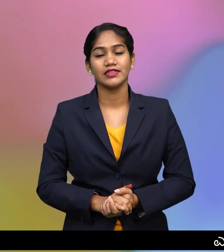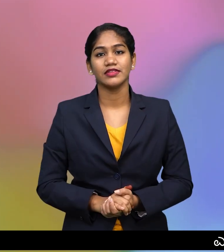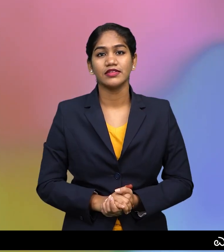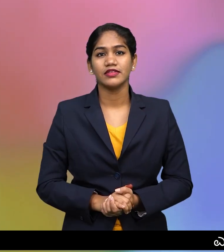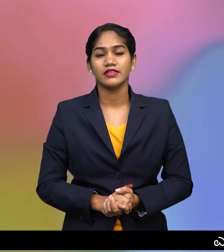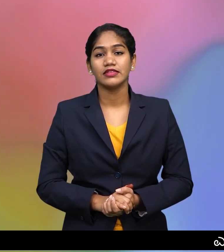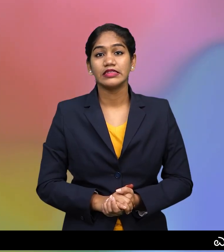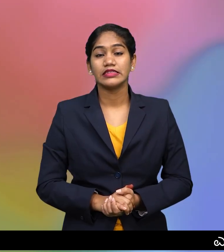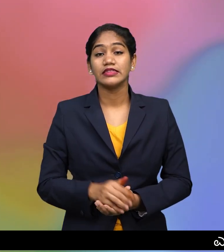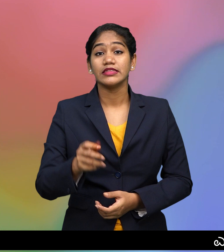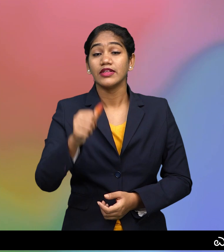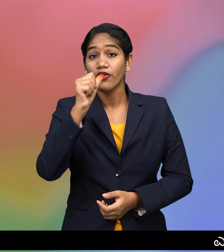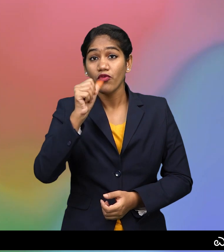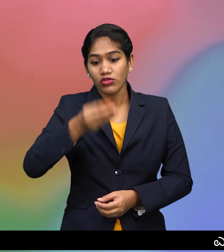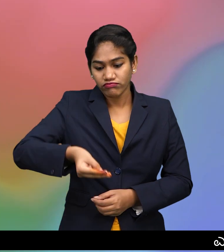ಎಂಬ ನೀರಿನ